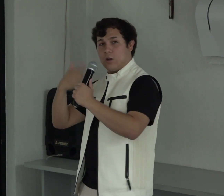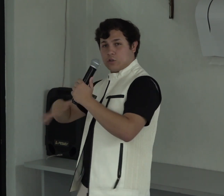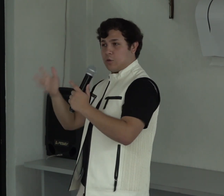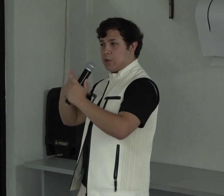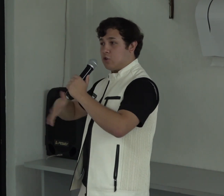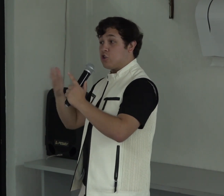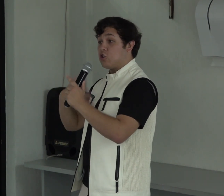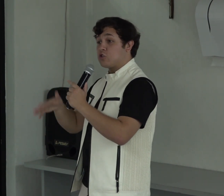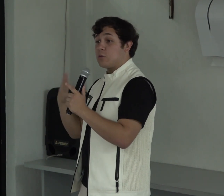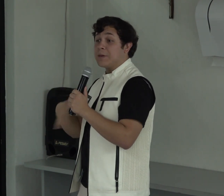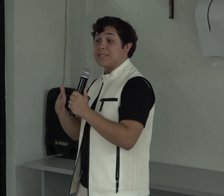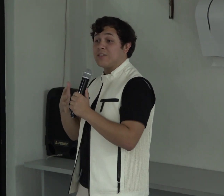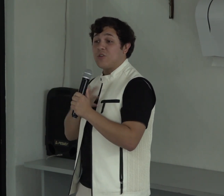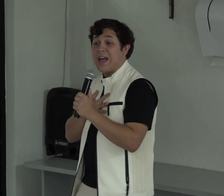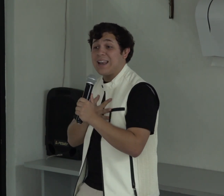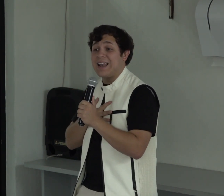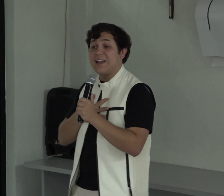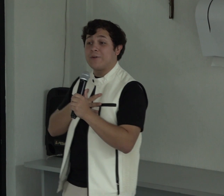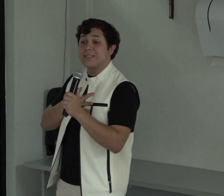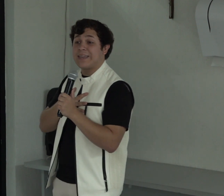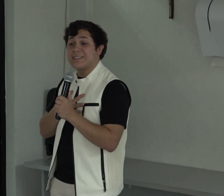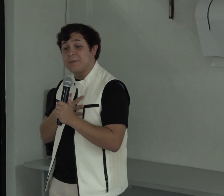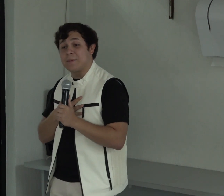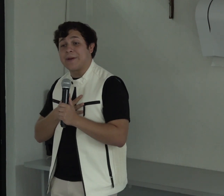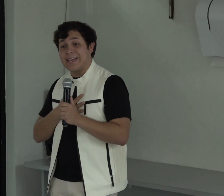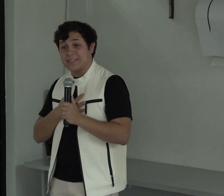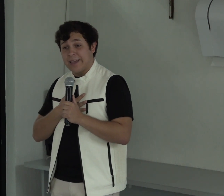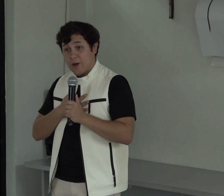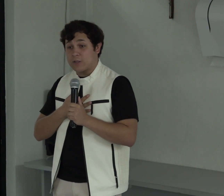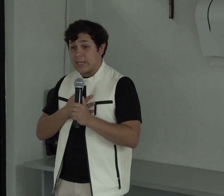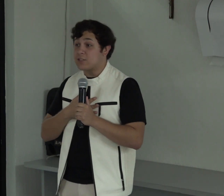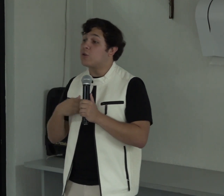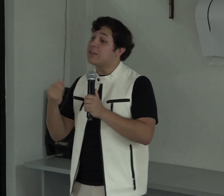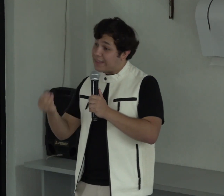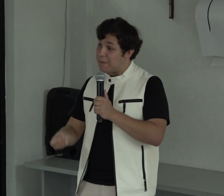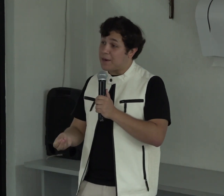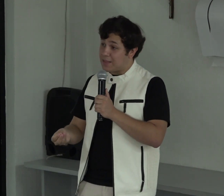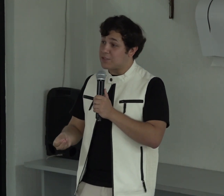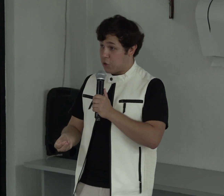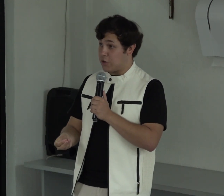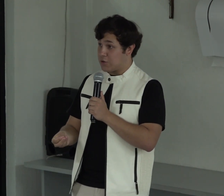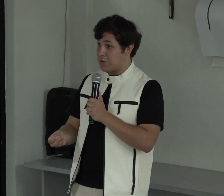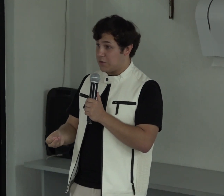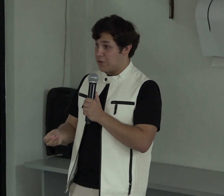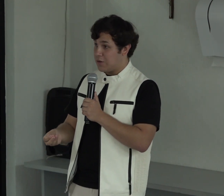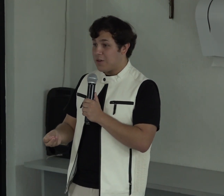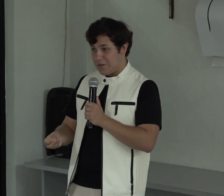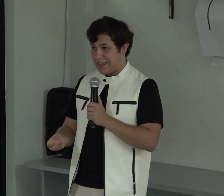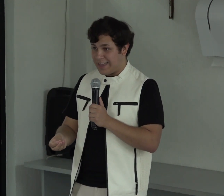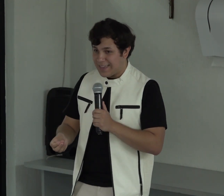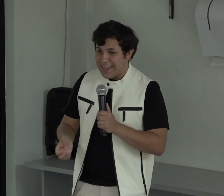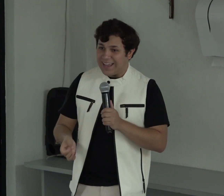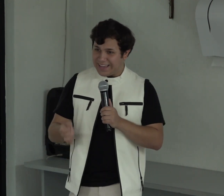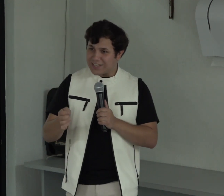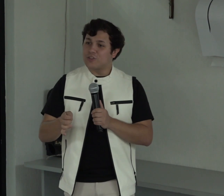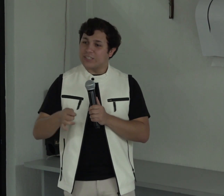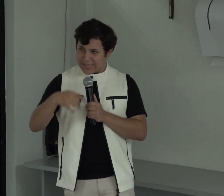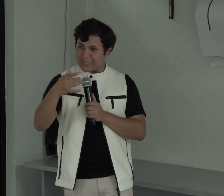estoy viendo y yo lo estoy pasando a la lengua de señas de mi país, o sea, son intérpretes sordos. ¿Ok? Y esto sí